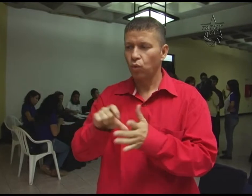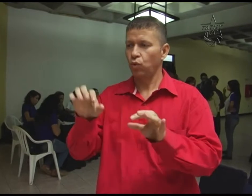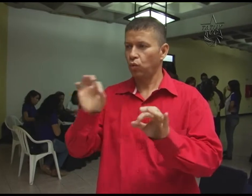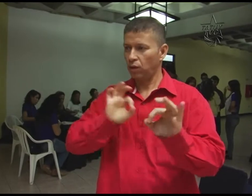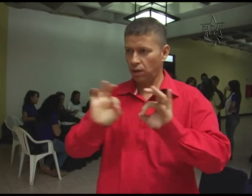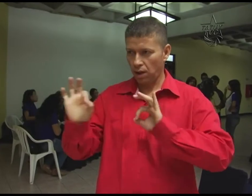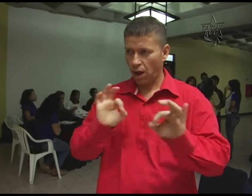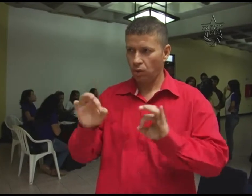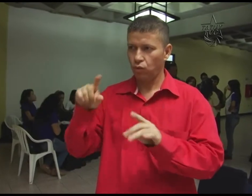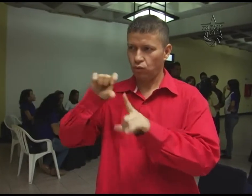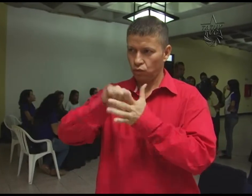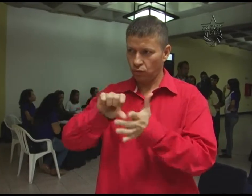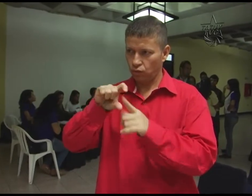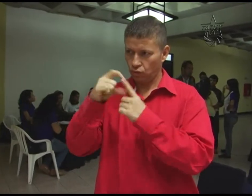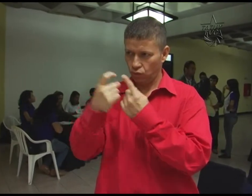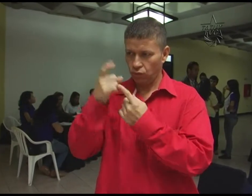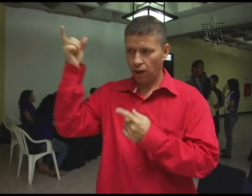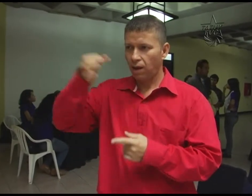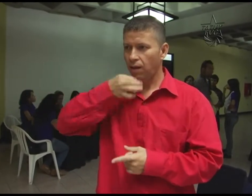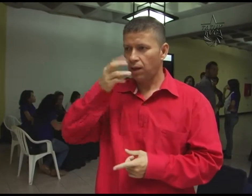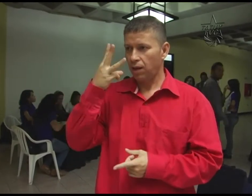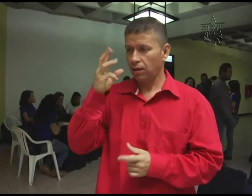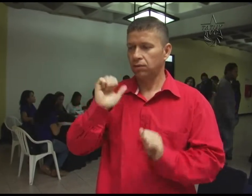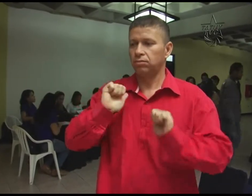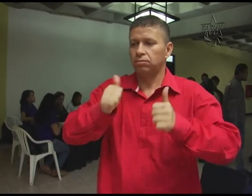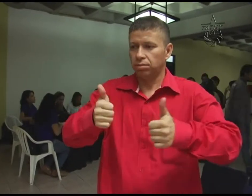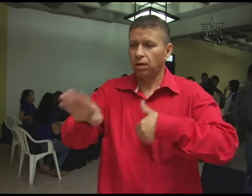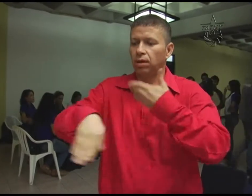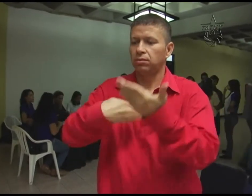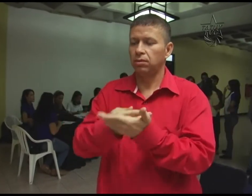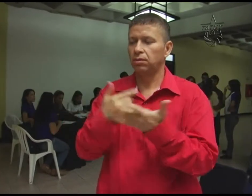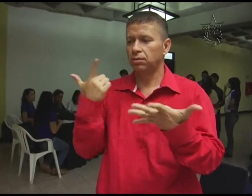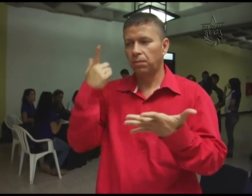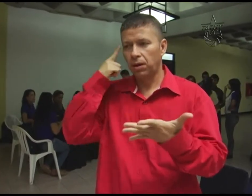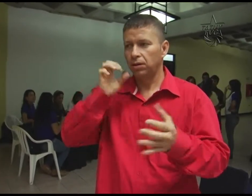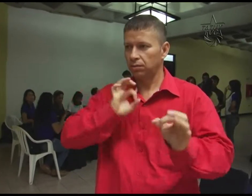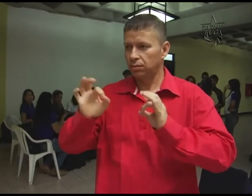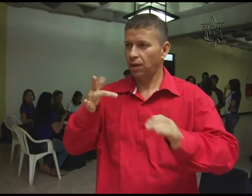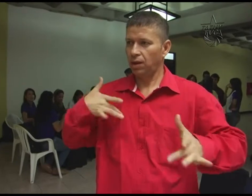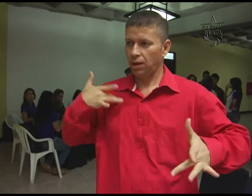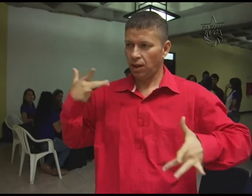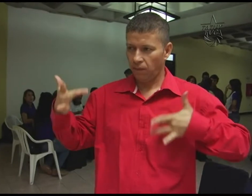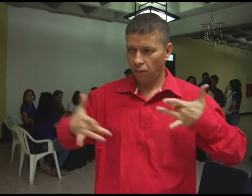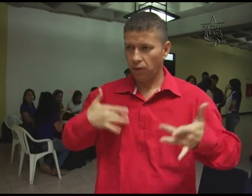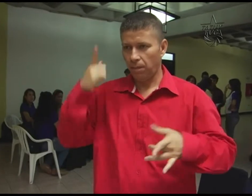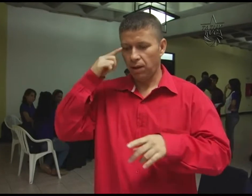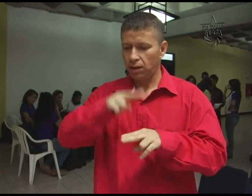sábado y el domingo, vamos a tener teatro,